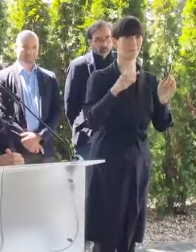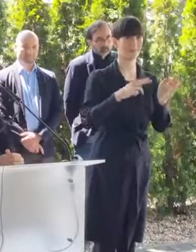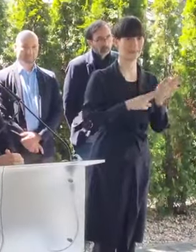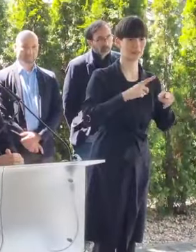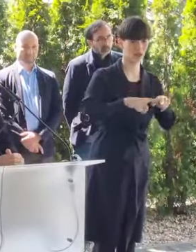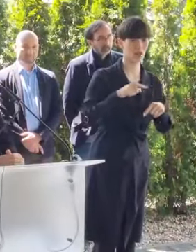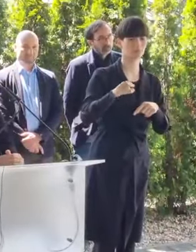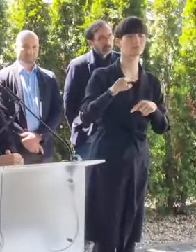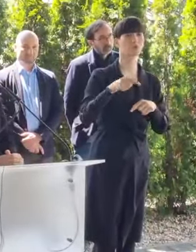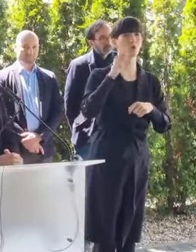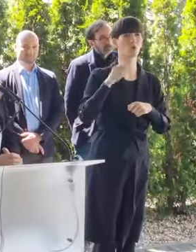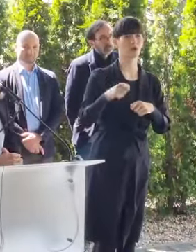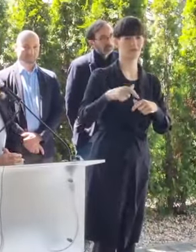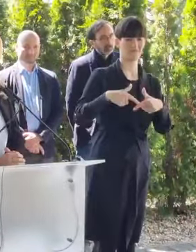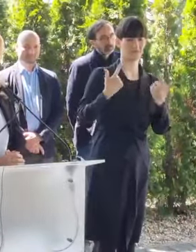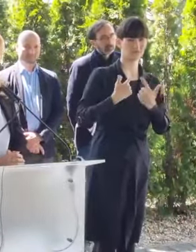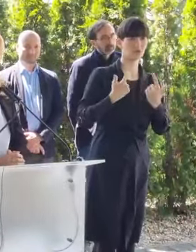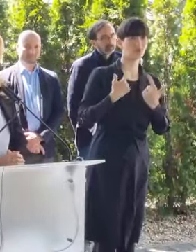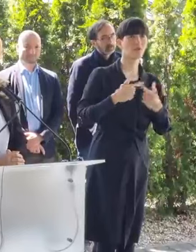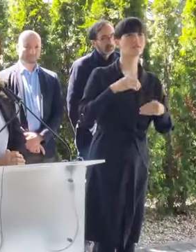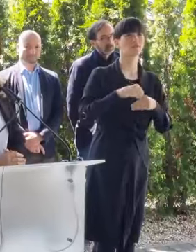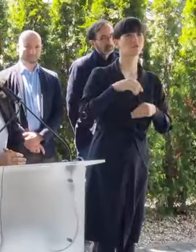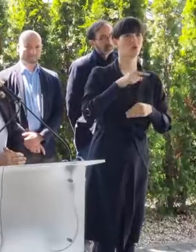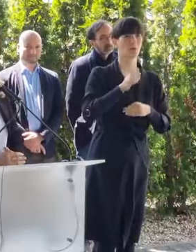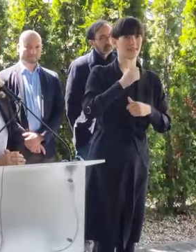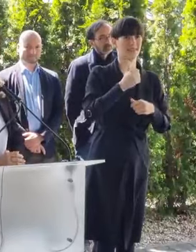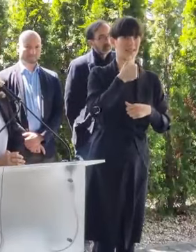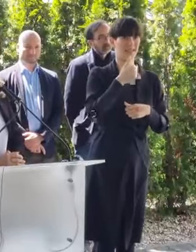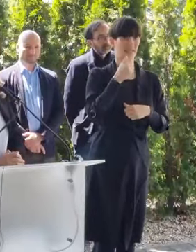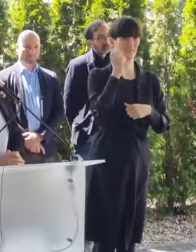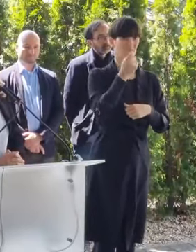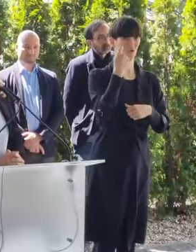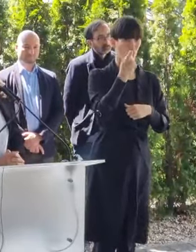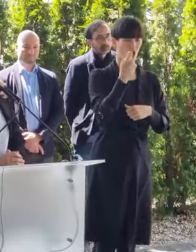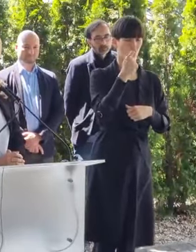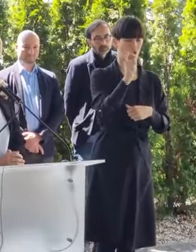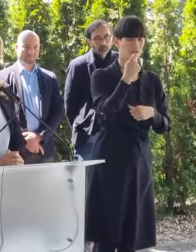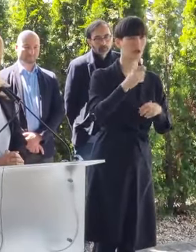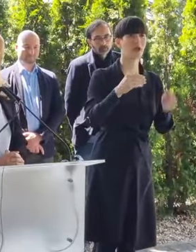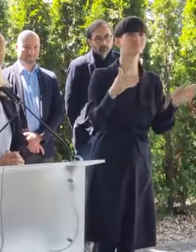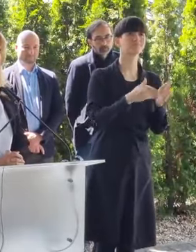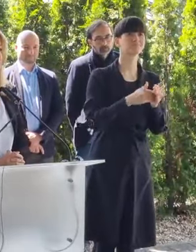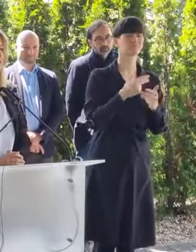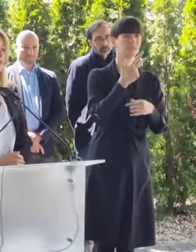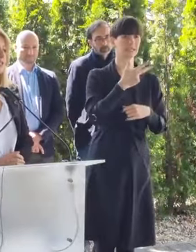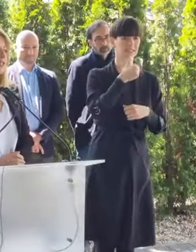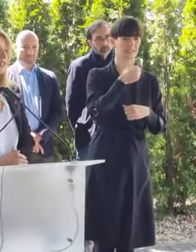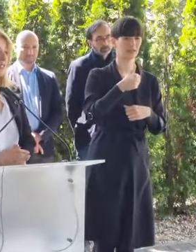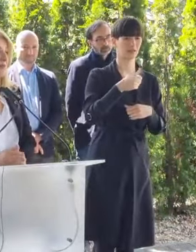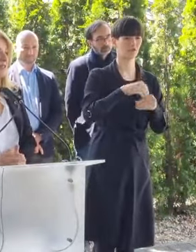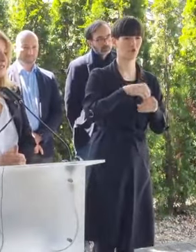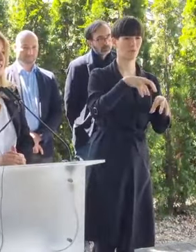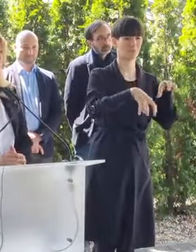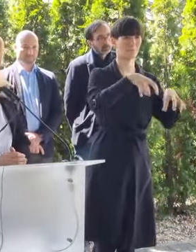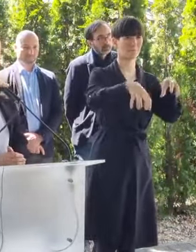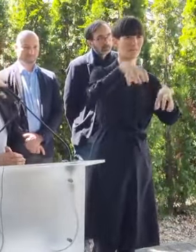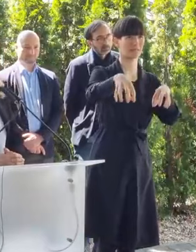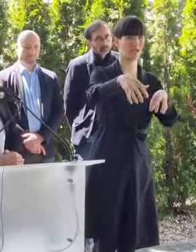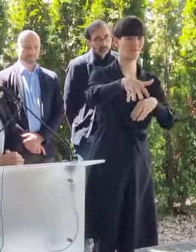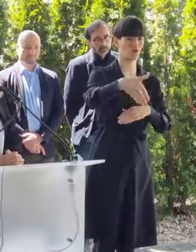vojny znamená potrebu 30 dní odmiňovania. Ukrajina dnes patrí medzi krajiny, ktoré sú z hľadiska